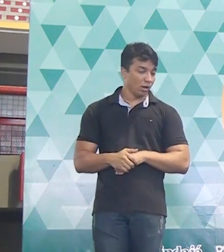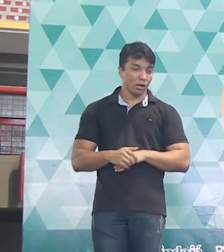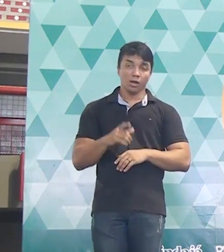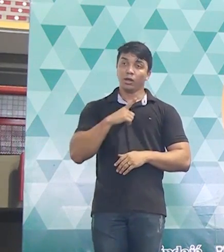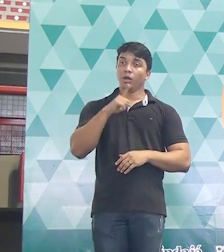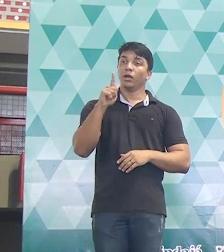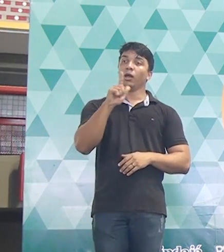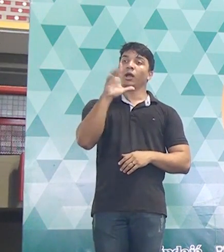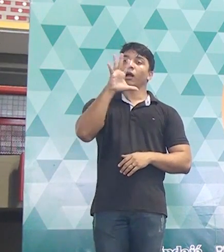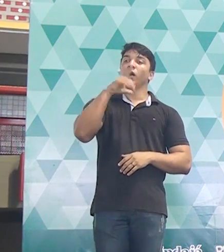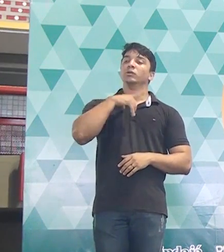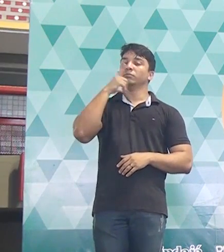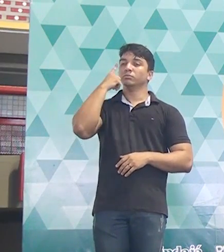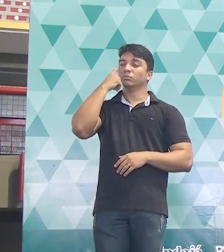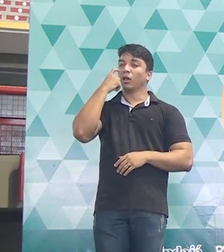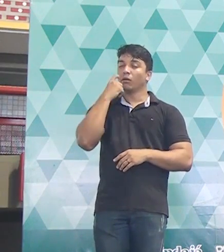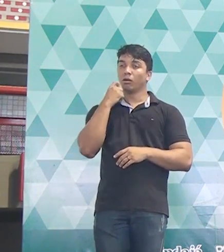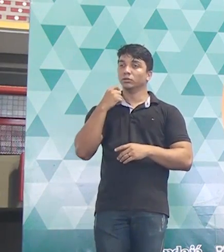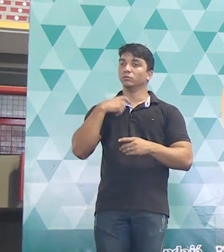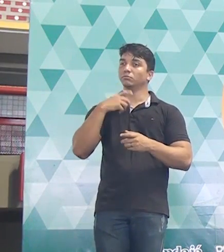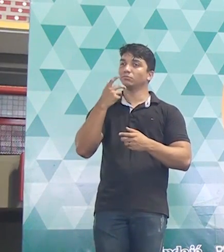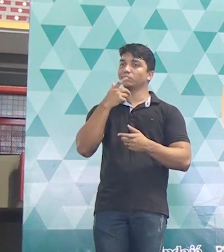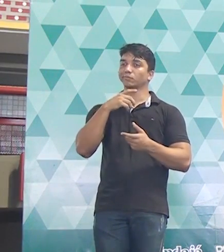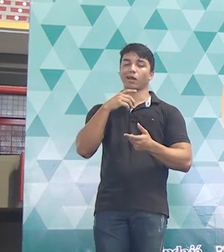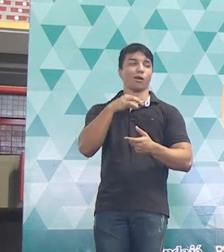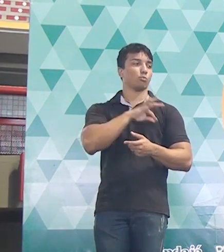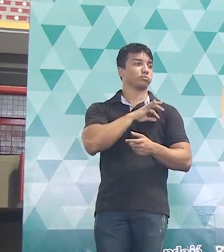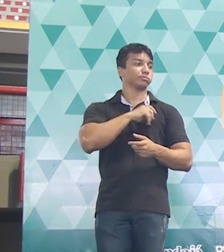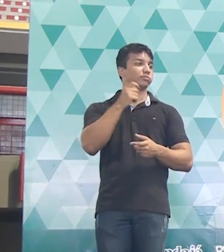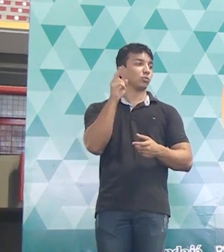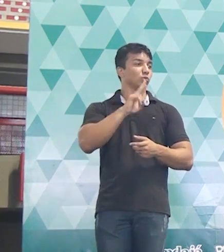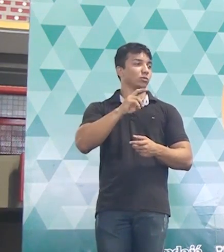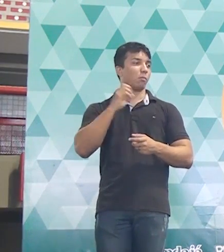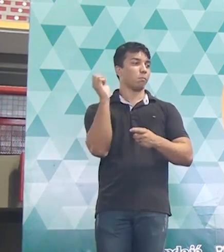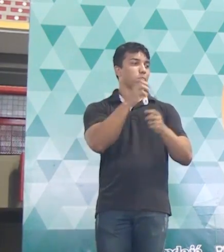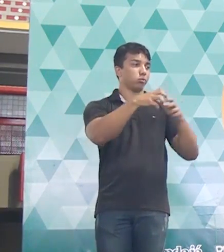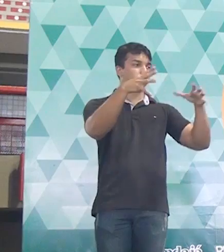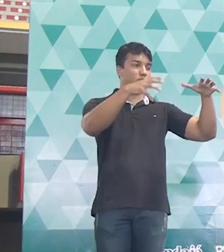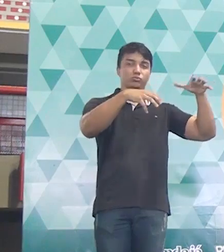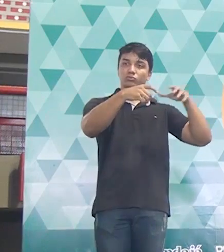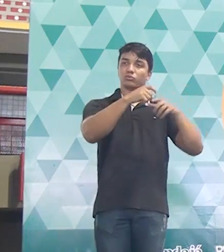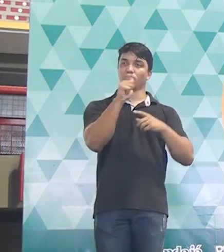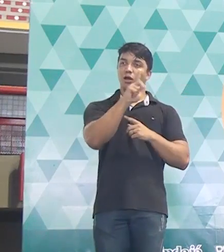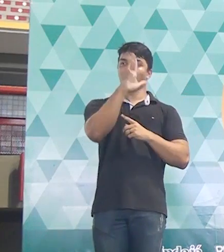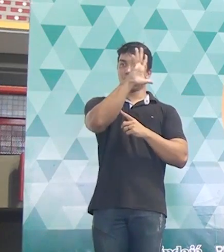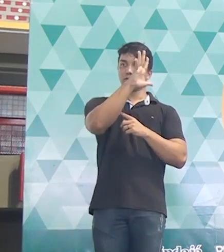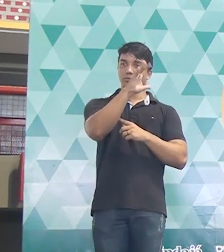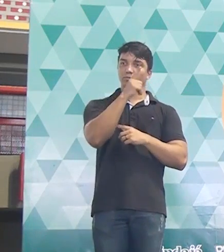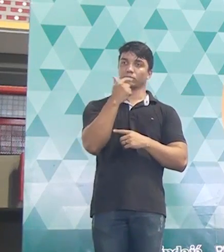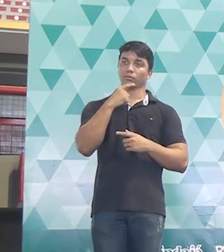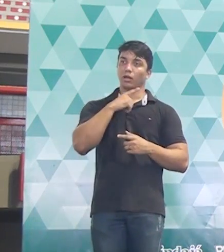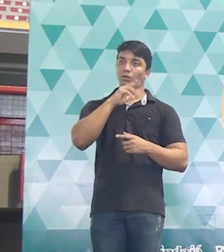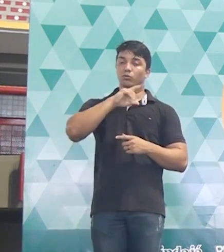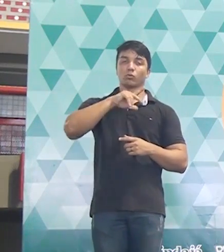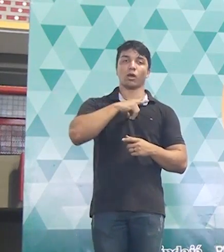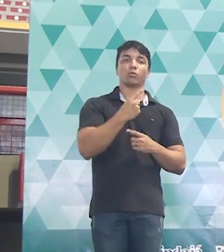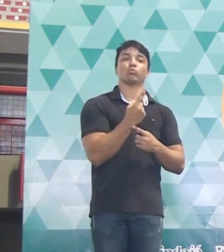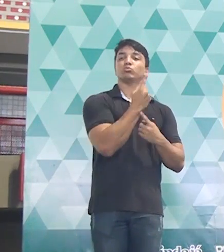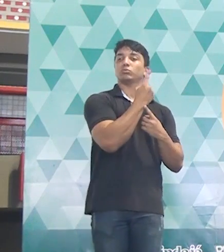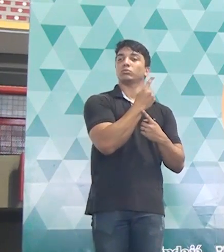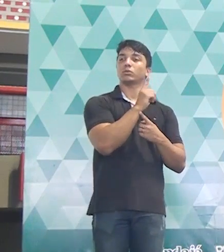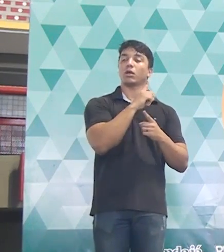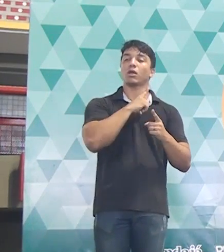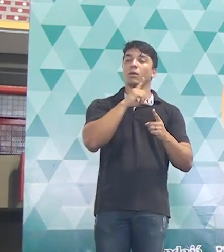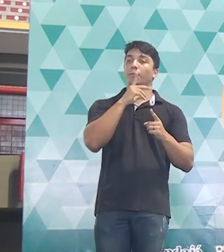gás lacrimogênio contém ácido cianídrico na reação? Não, pessoal, o gás lacrimogênio não é o nome de uma substância.